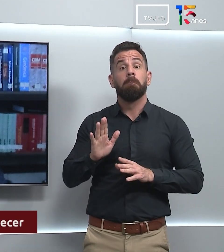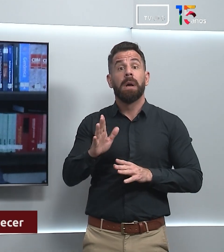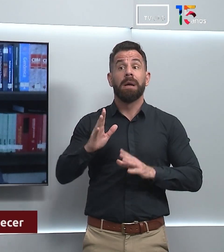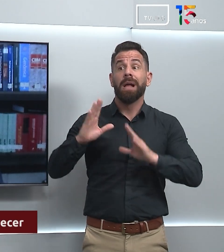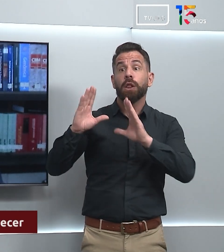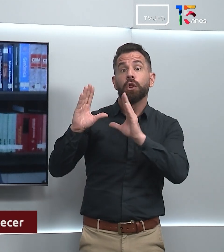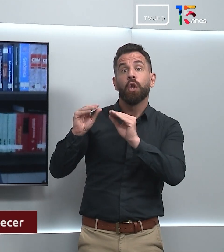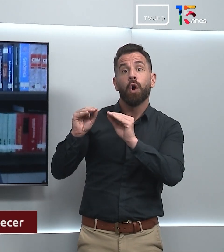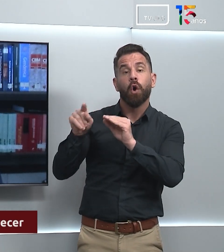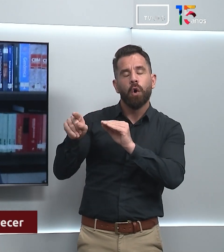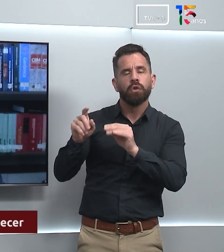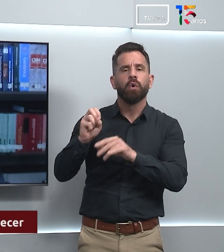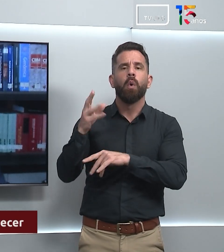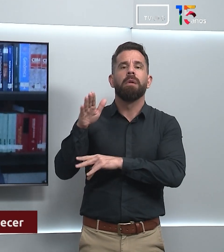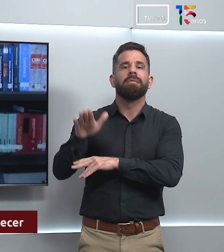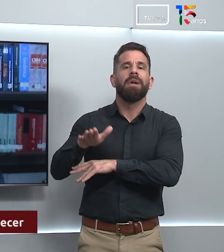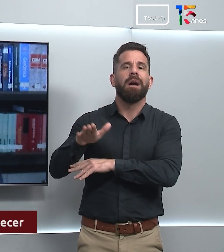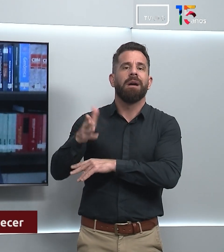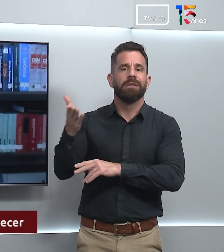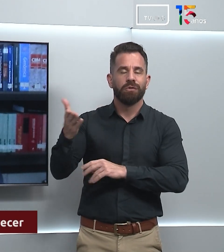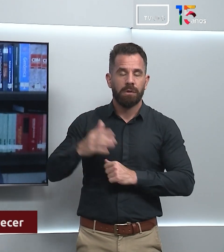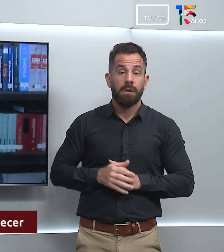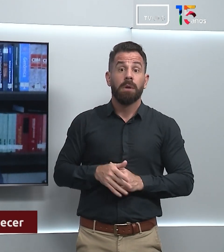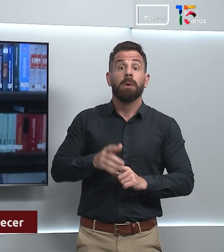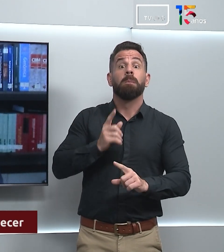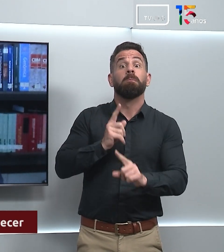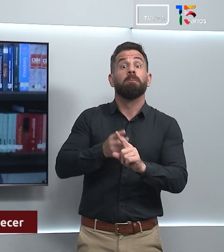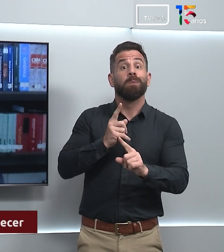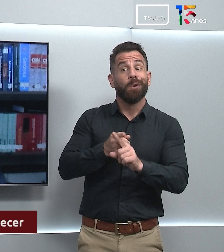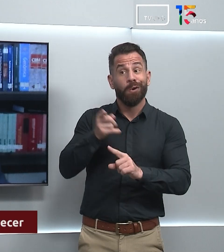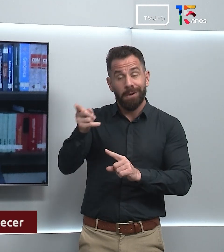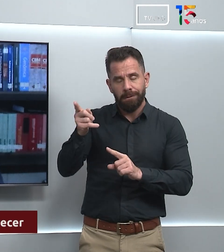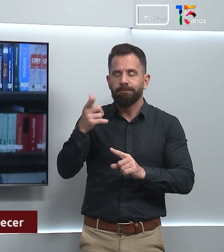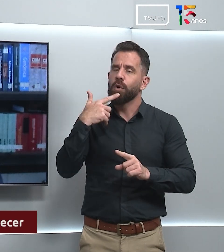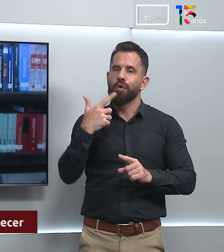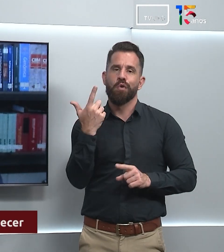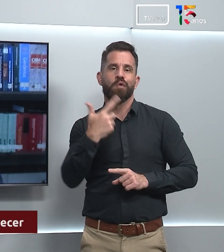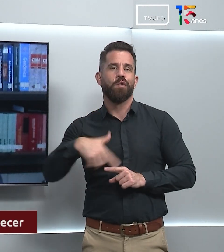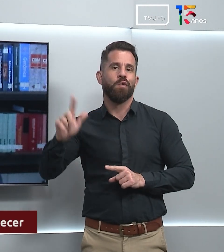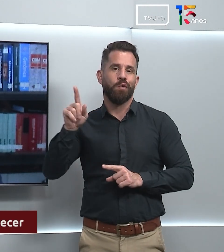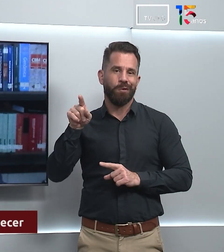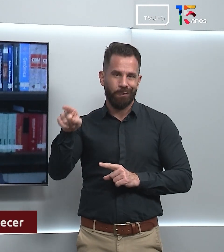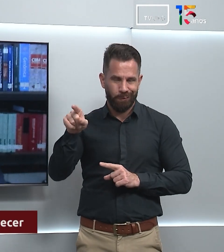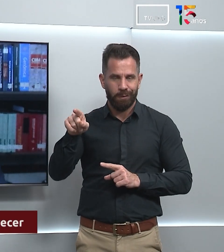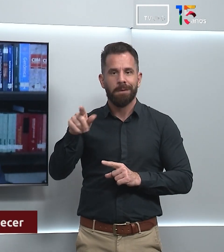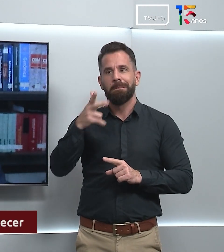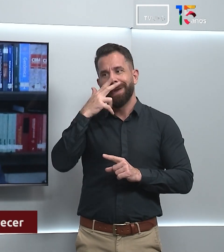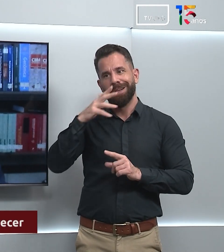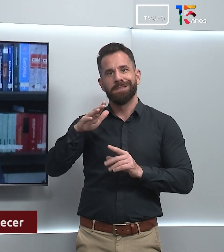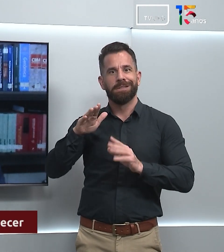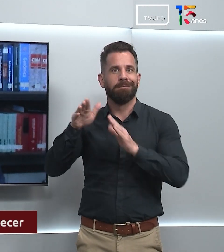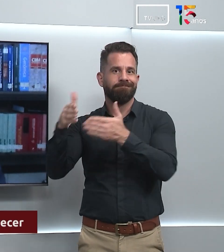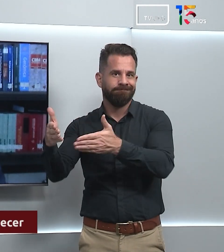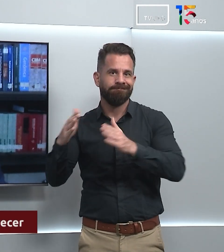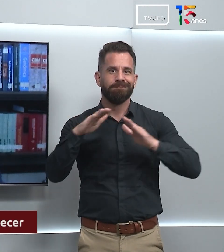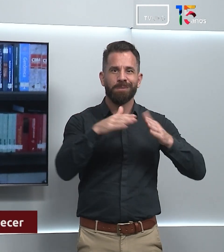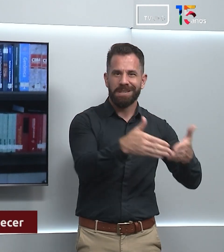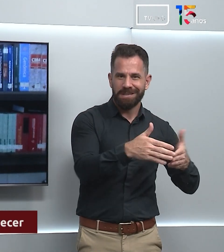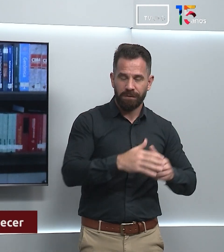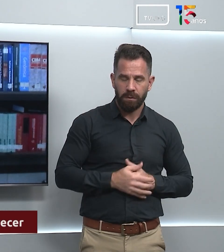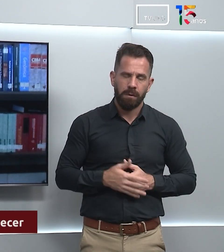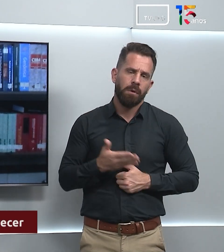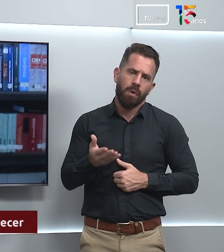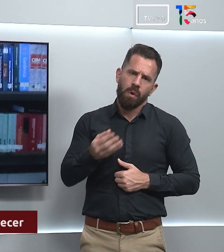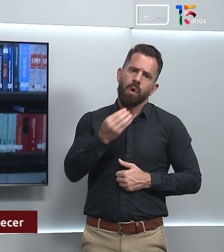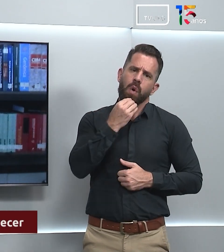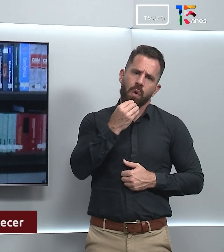noite, no período da tarde, porque o efeito dele é mais positivo. Então, sem dúvida que